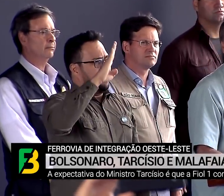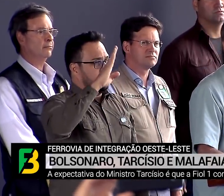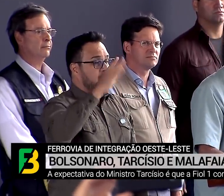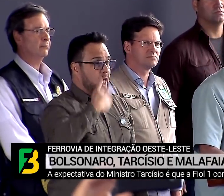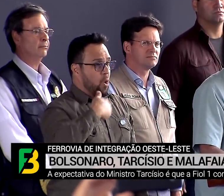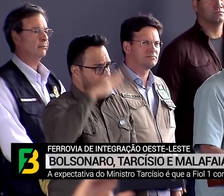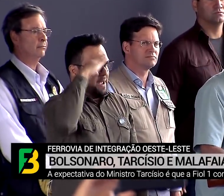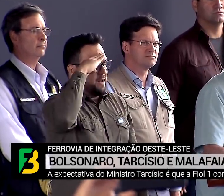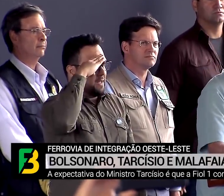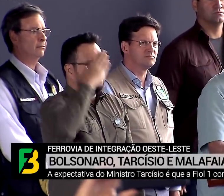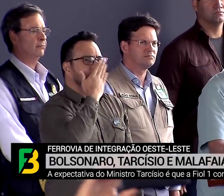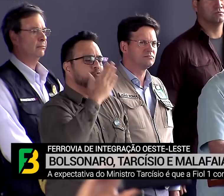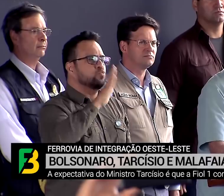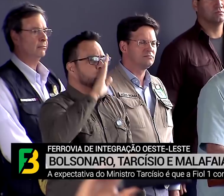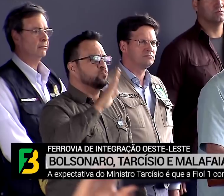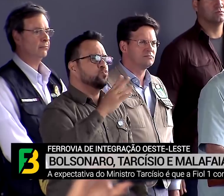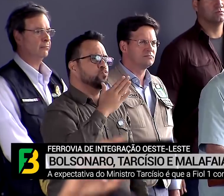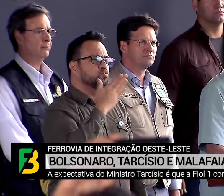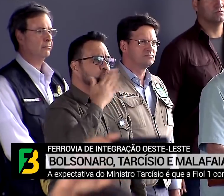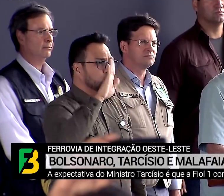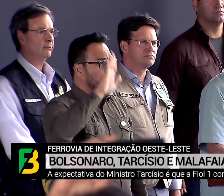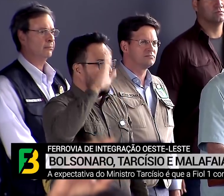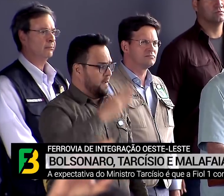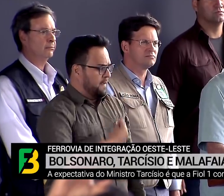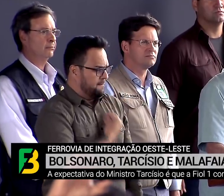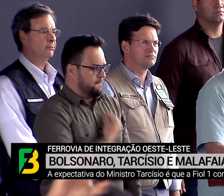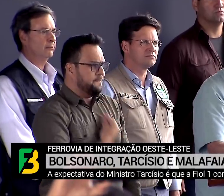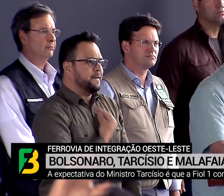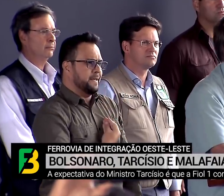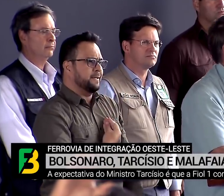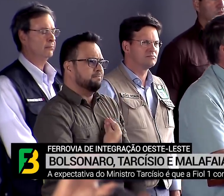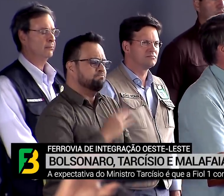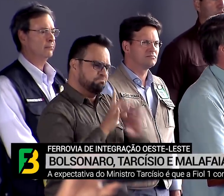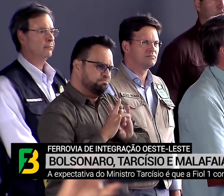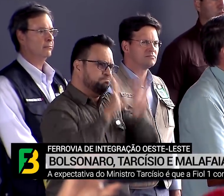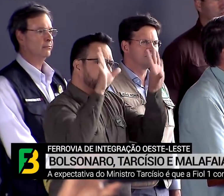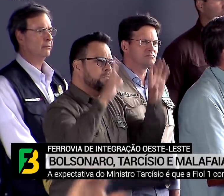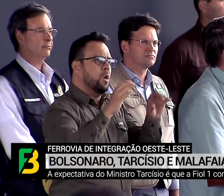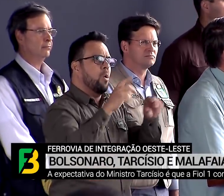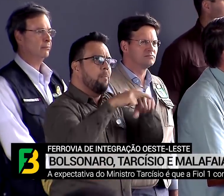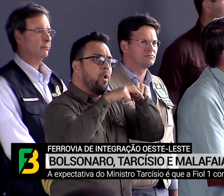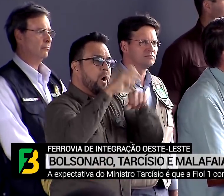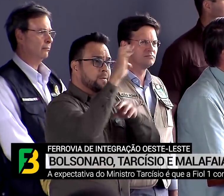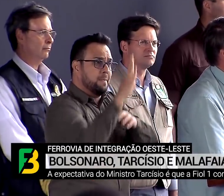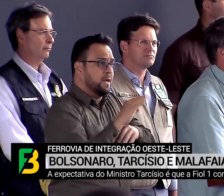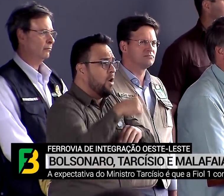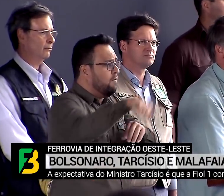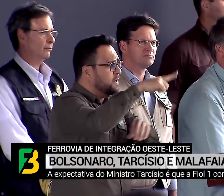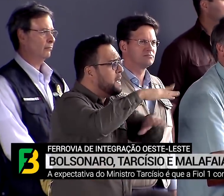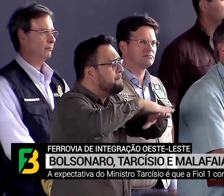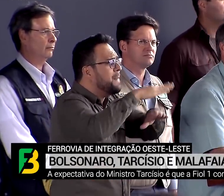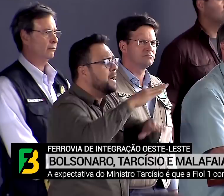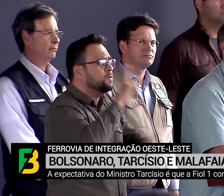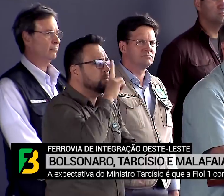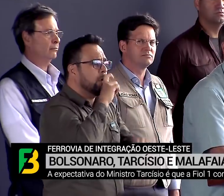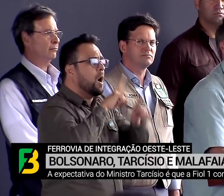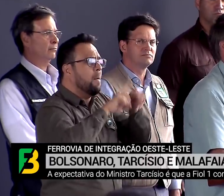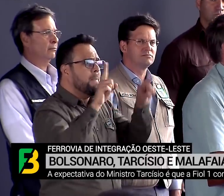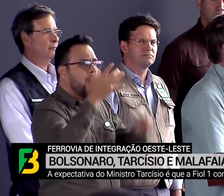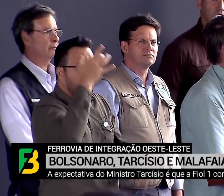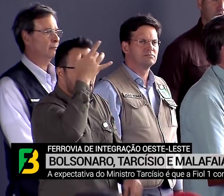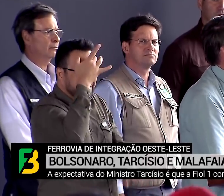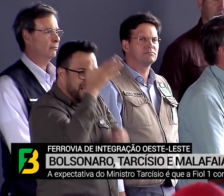Pátria assim como todos vocês a mais que jurado no seu subconsciente